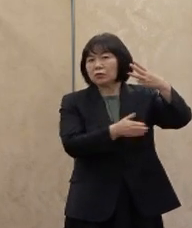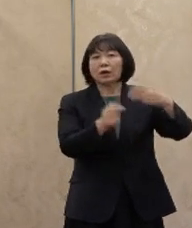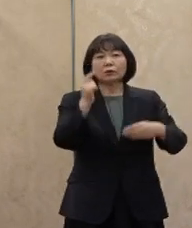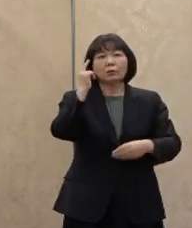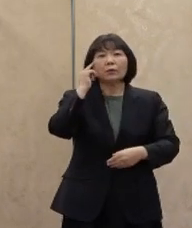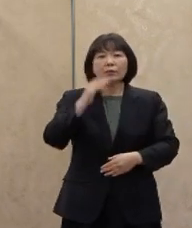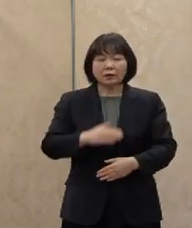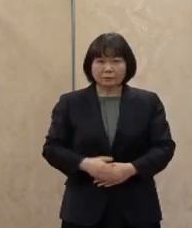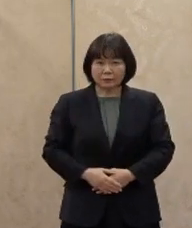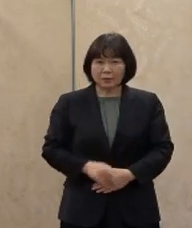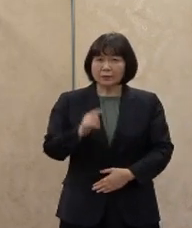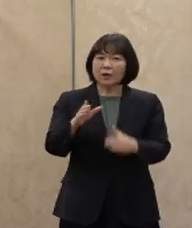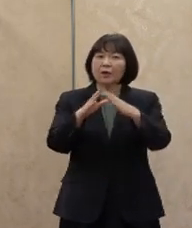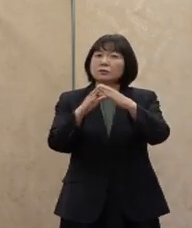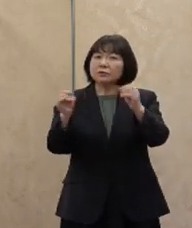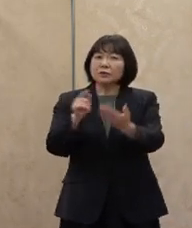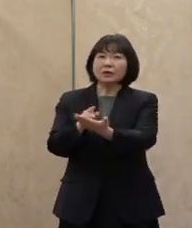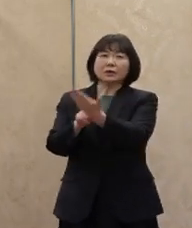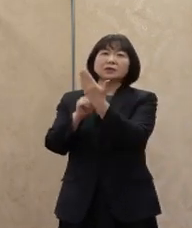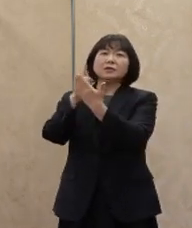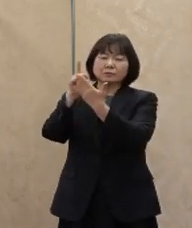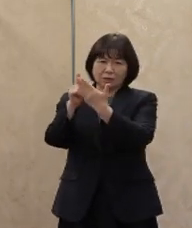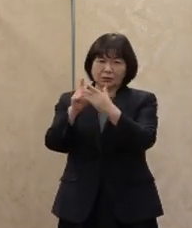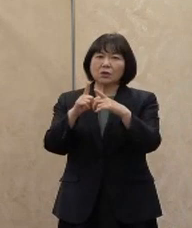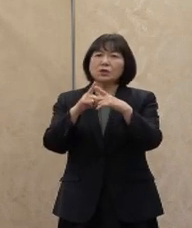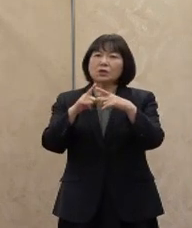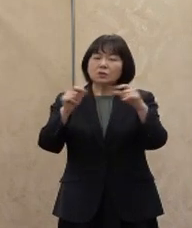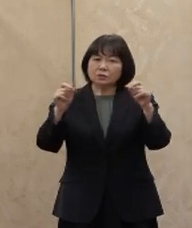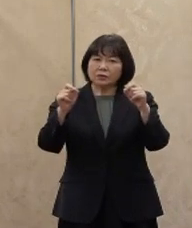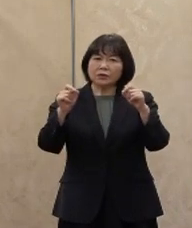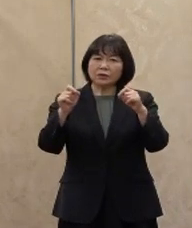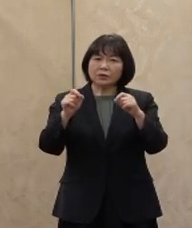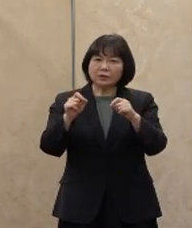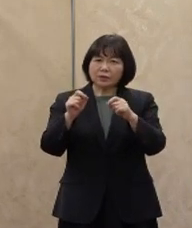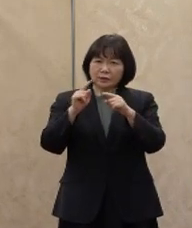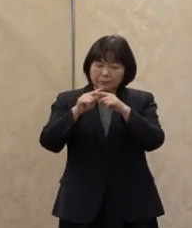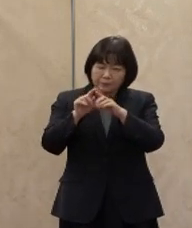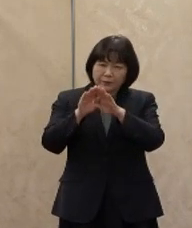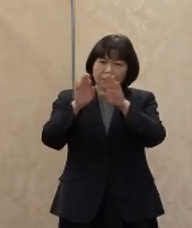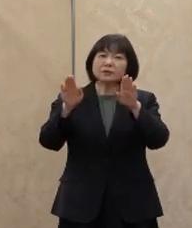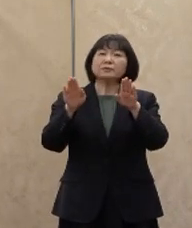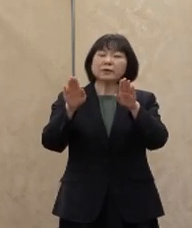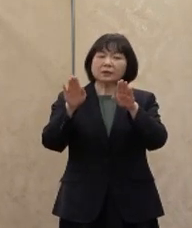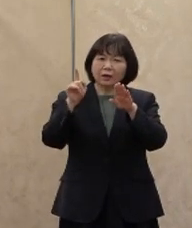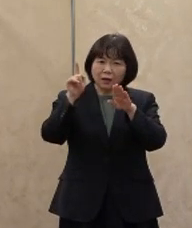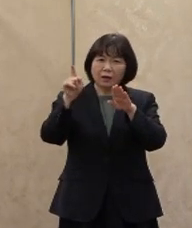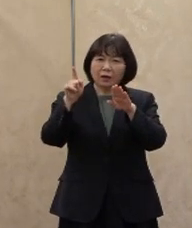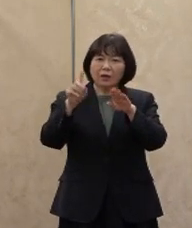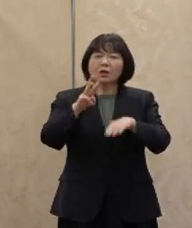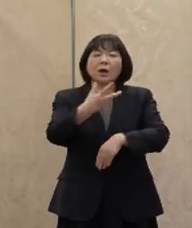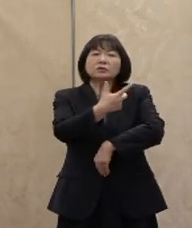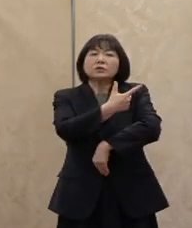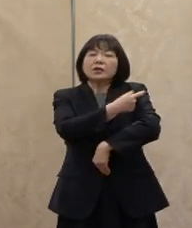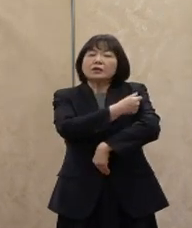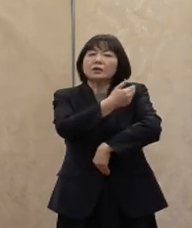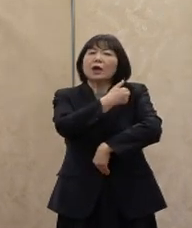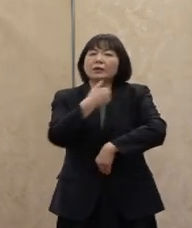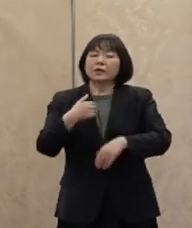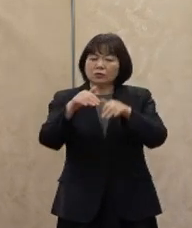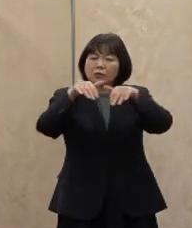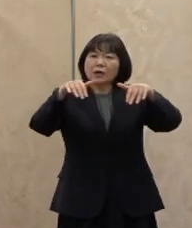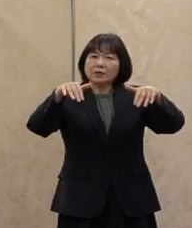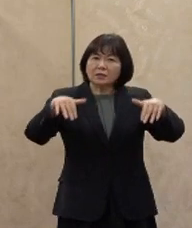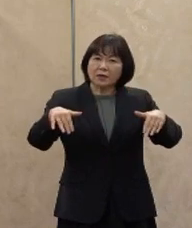思っています。これは国が交付されますから、国から交付が受けたらどんどんそれがワクチン接種ができる体